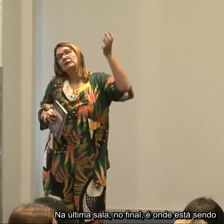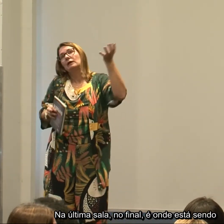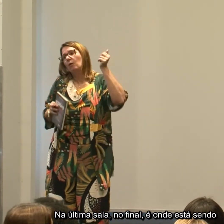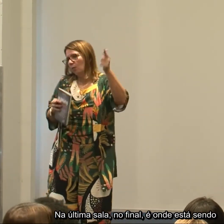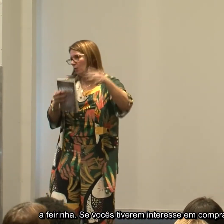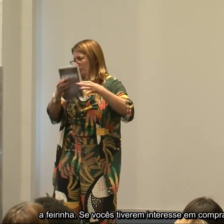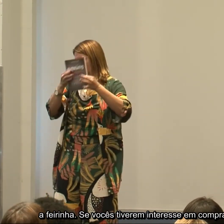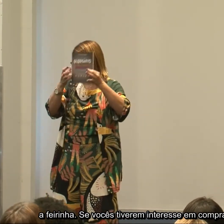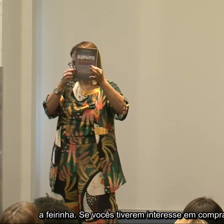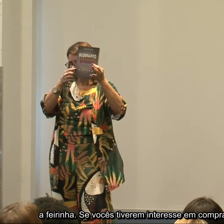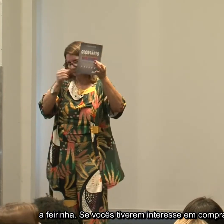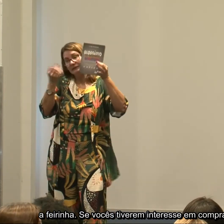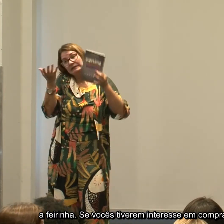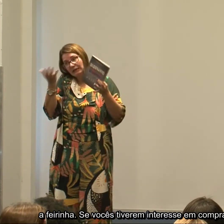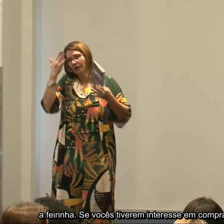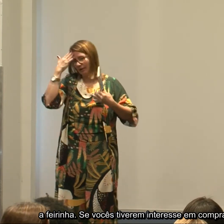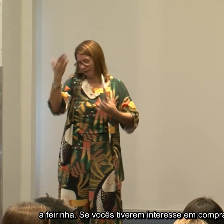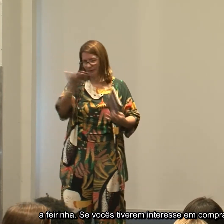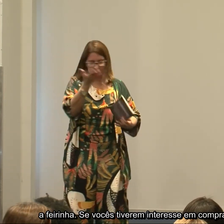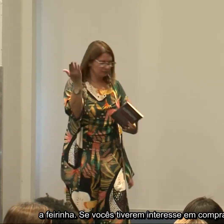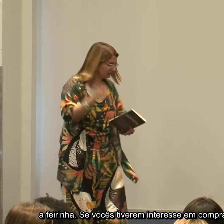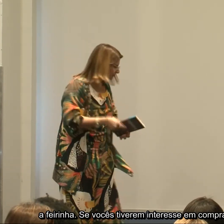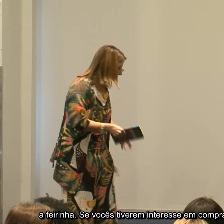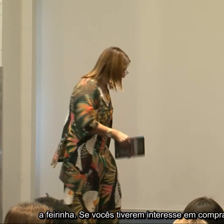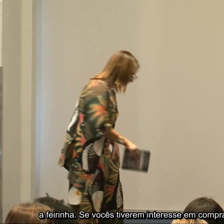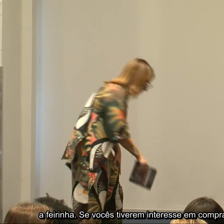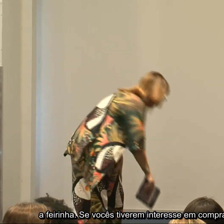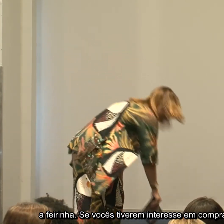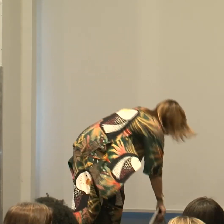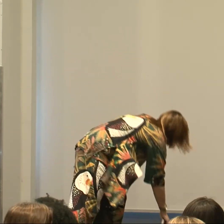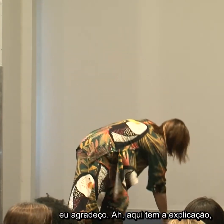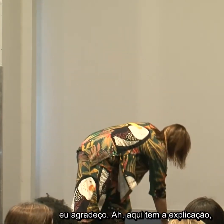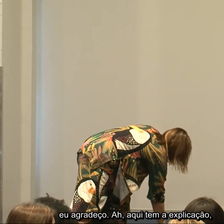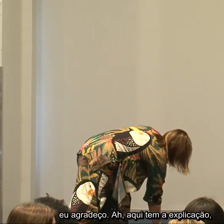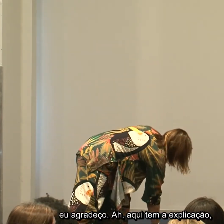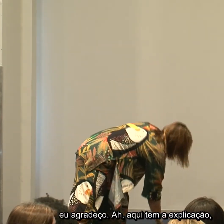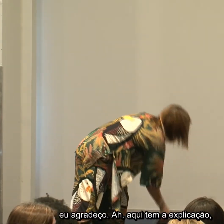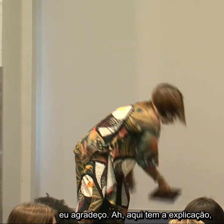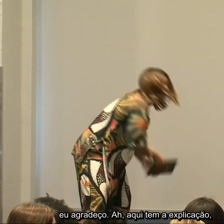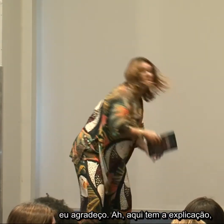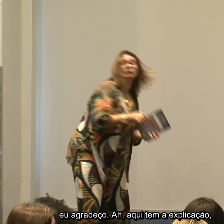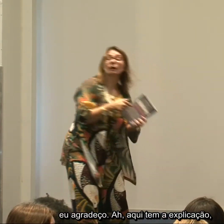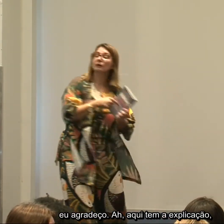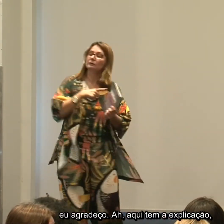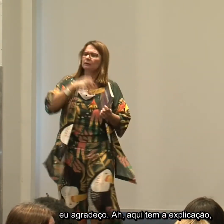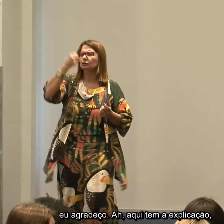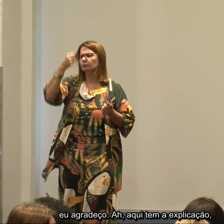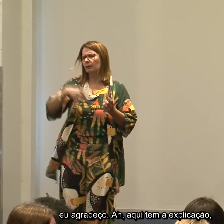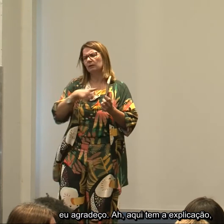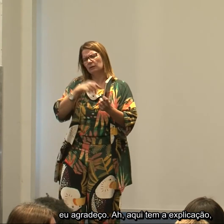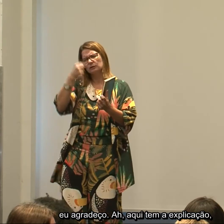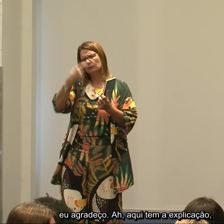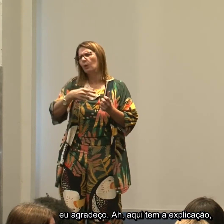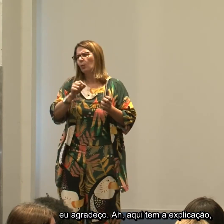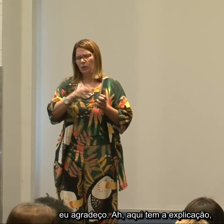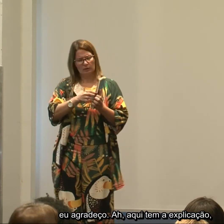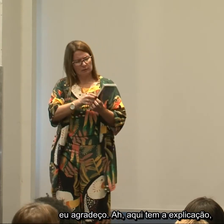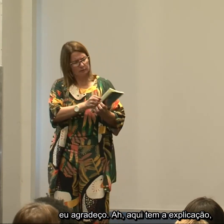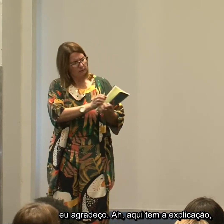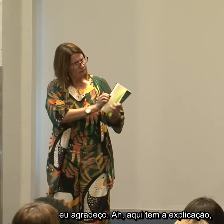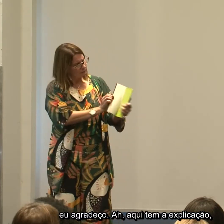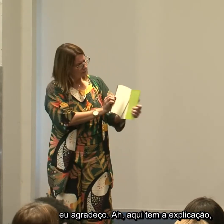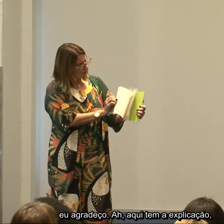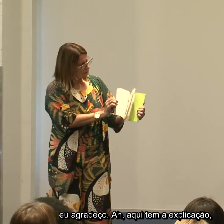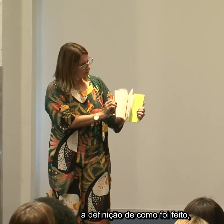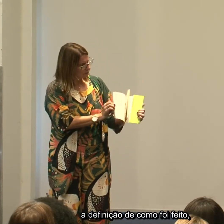onde está sendo a feirinha. Se vocês tiverem interesse em comprar, eu agradeço. E aqui tem a